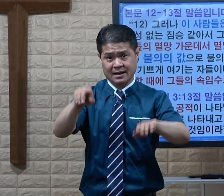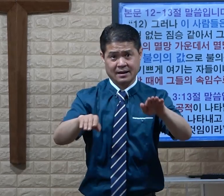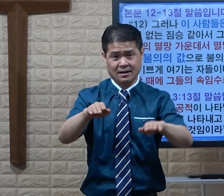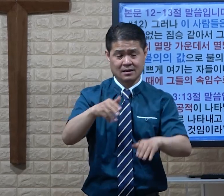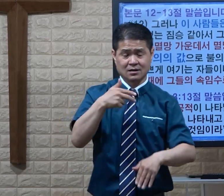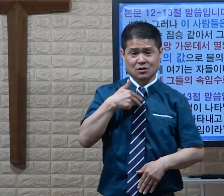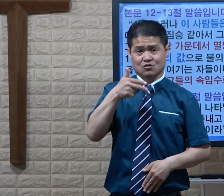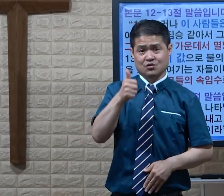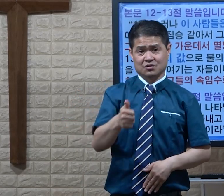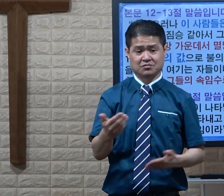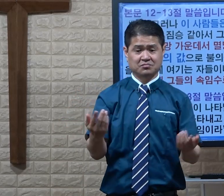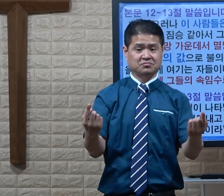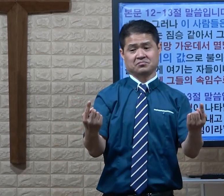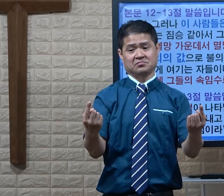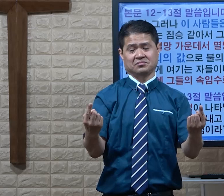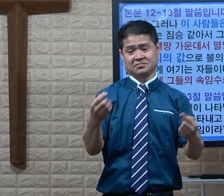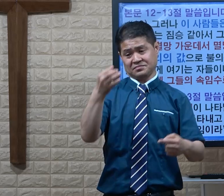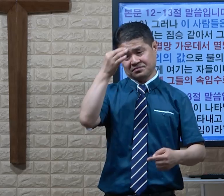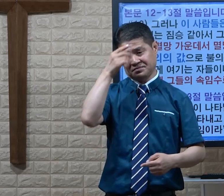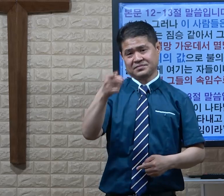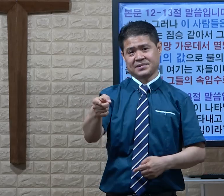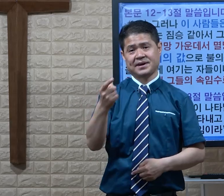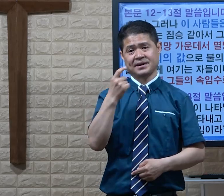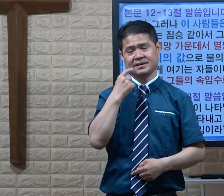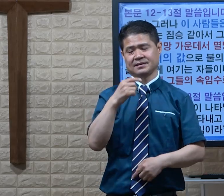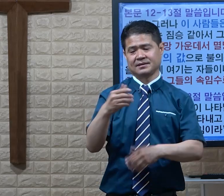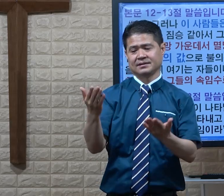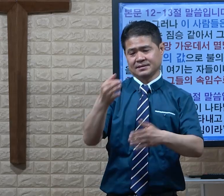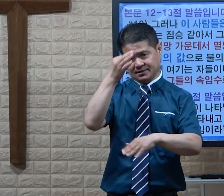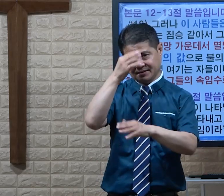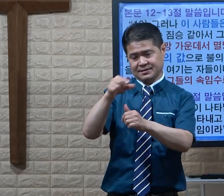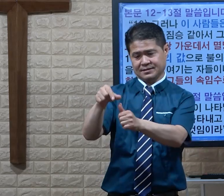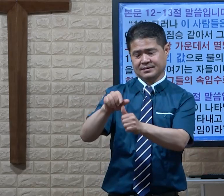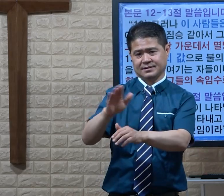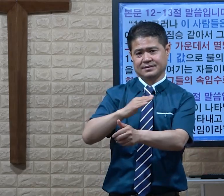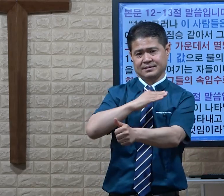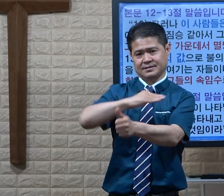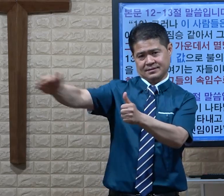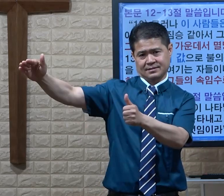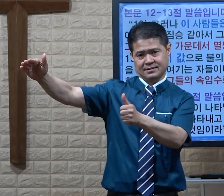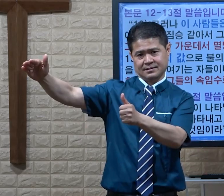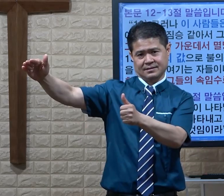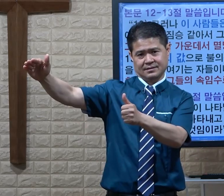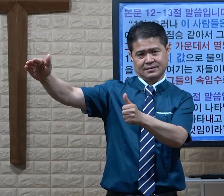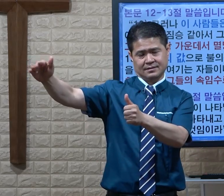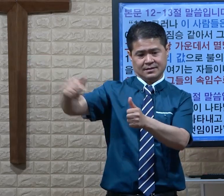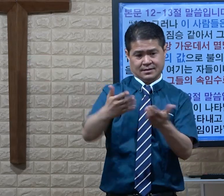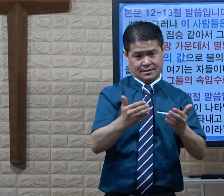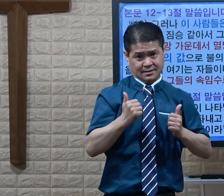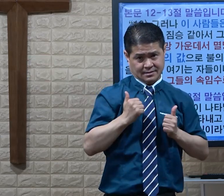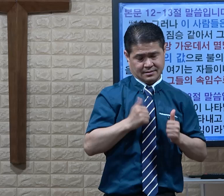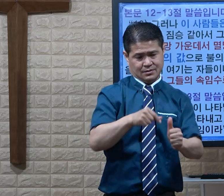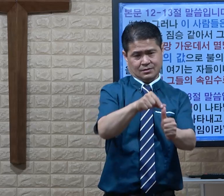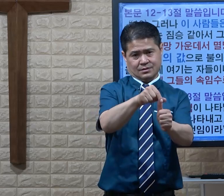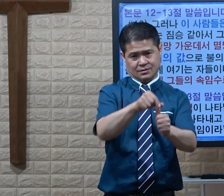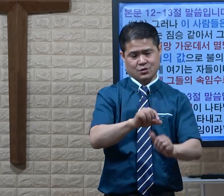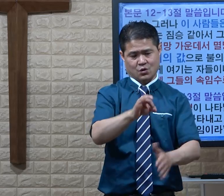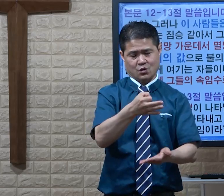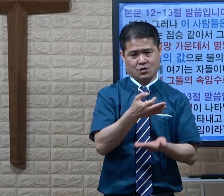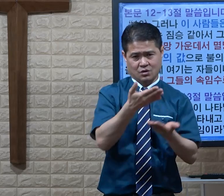열심을 다하는 것이 필요합니다. 주인이 보고 너는 못했으니까 자르고 이 사람은